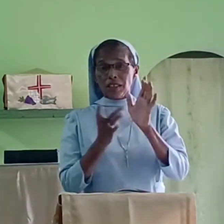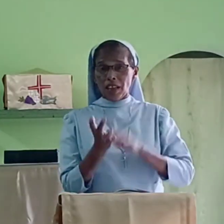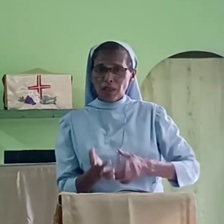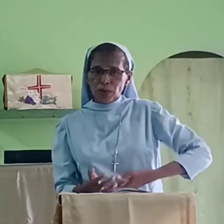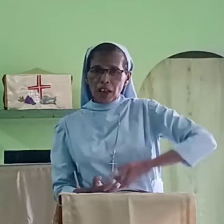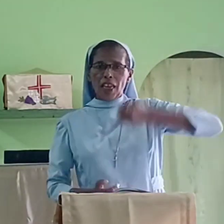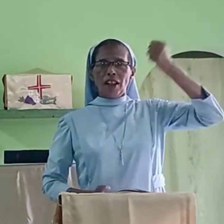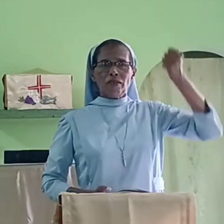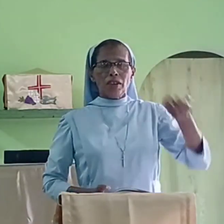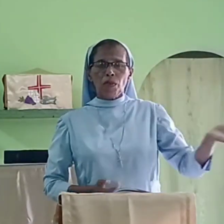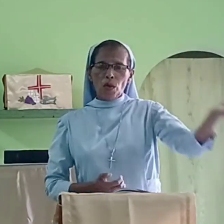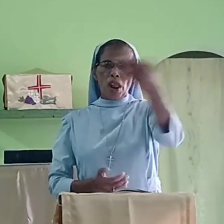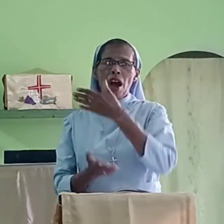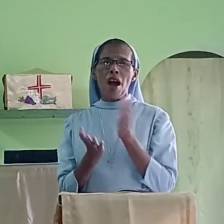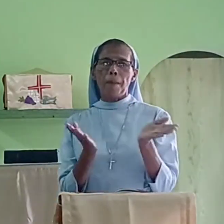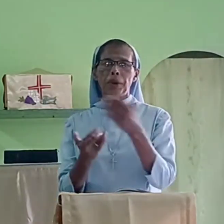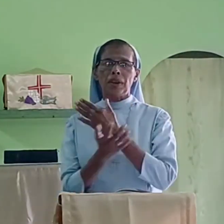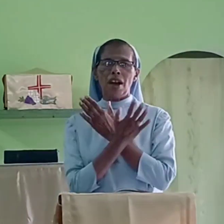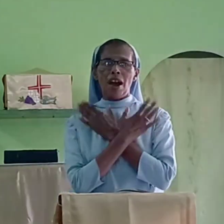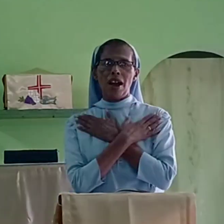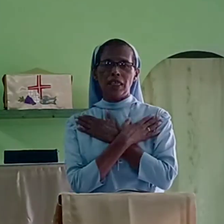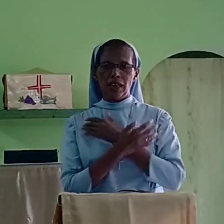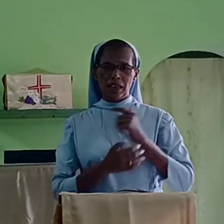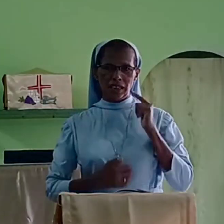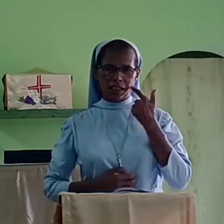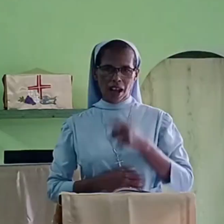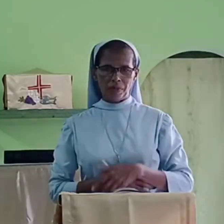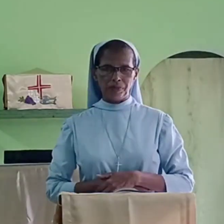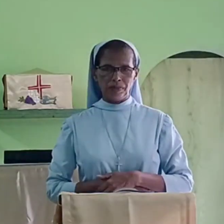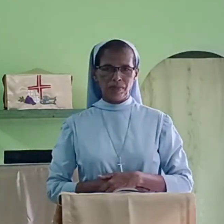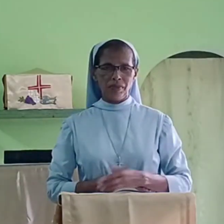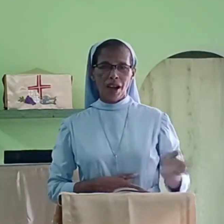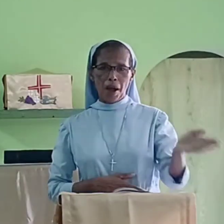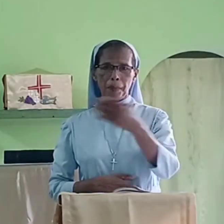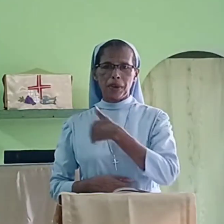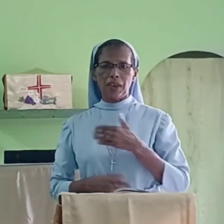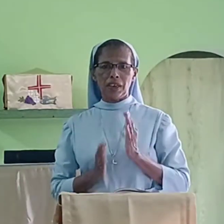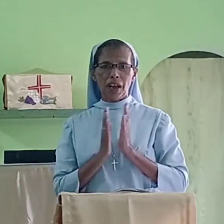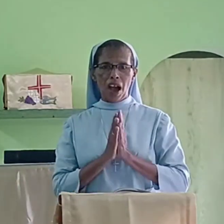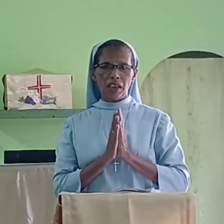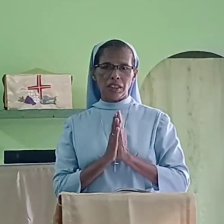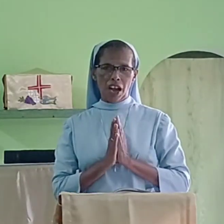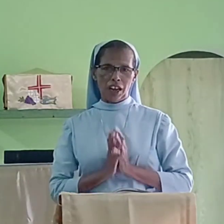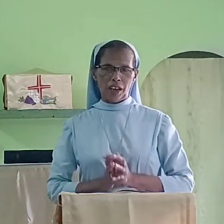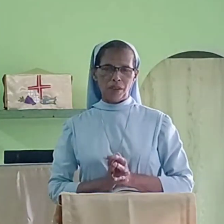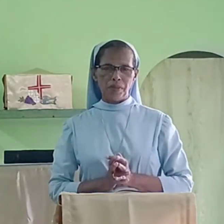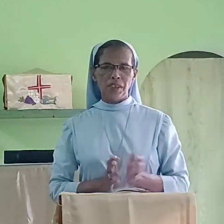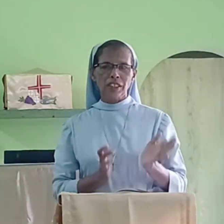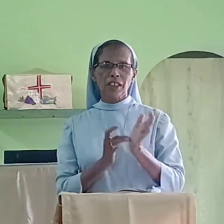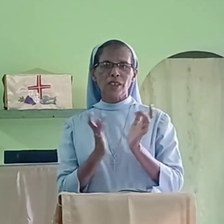ගැලවීම අප සියලු දෙනාටම හිමිවන්නේ උන්වහන්සේ අපට ඇති ආදරය නිසායි. අපි යාඥා කරමු.